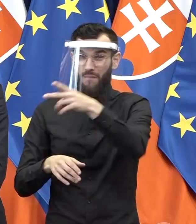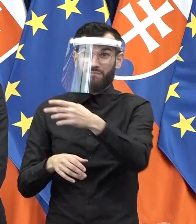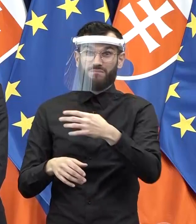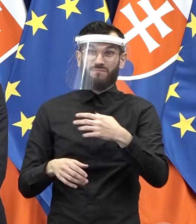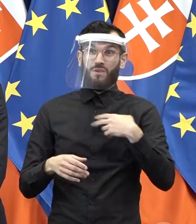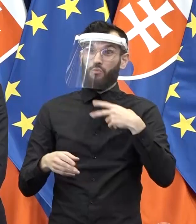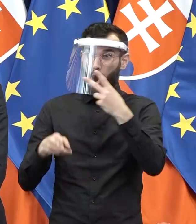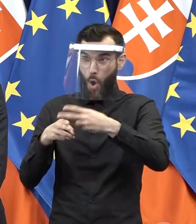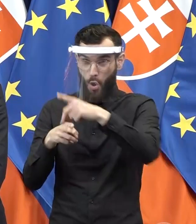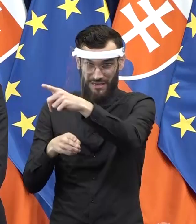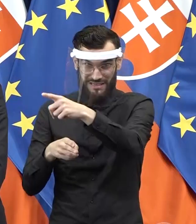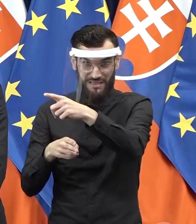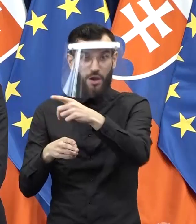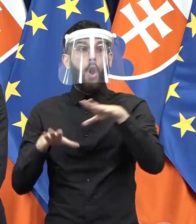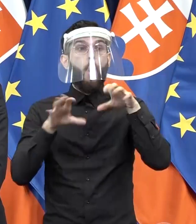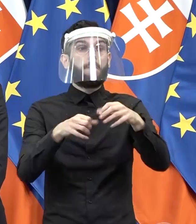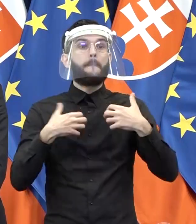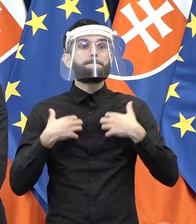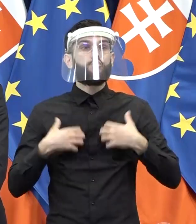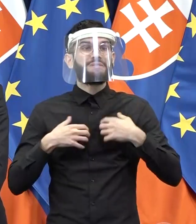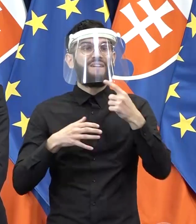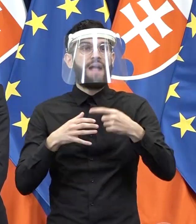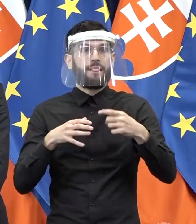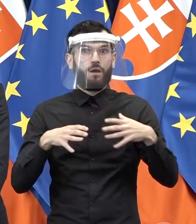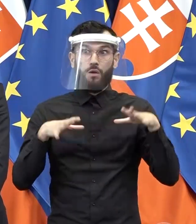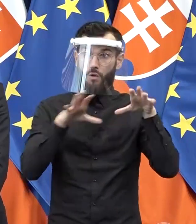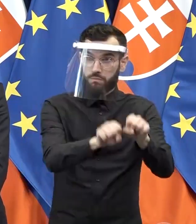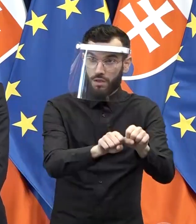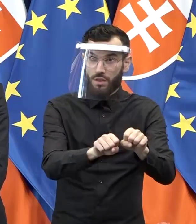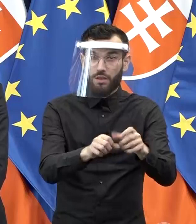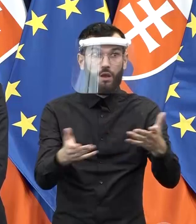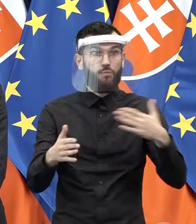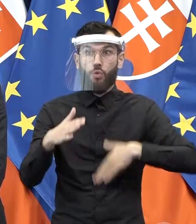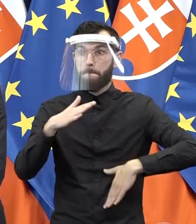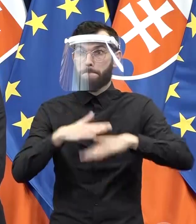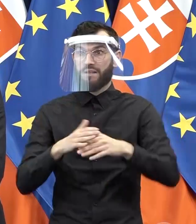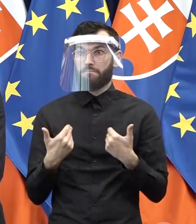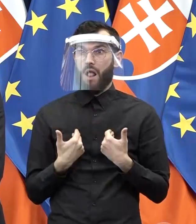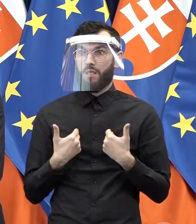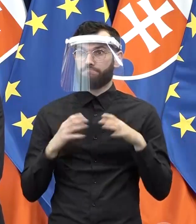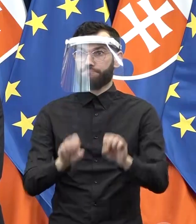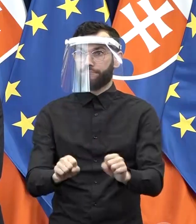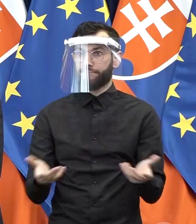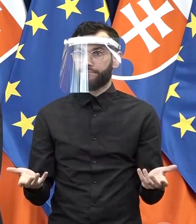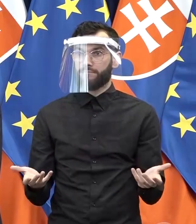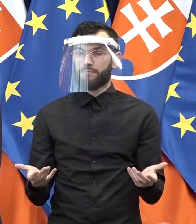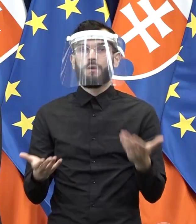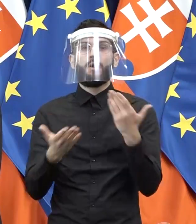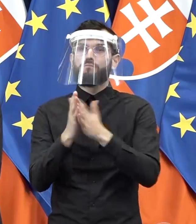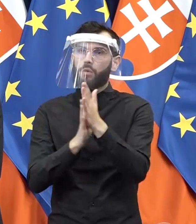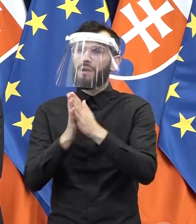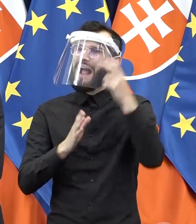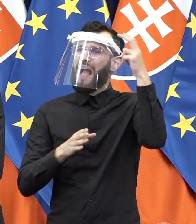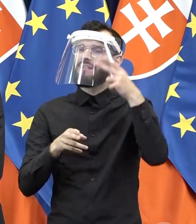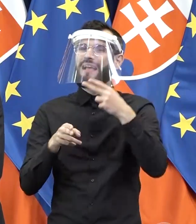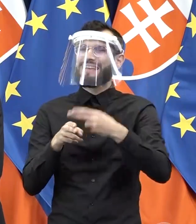obsadia plúcne ventilácie, všetci ostatní sa tam už nedostanú, lebo jednoducho oni naše kapacity zaplňia. Poprosím ale aj pána hlavného hygienika, nech